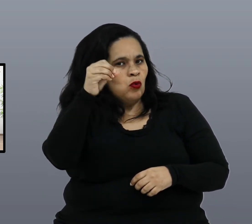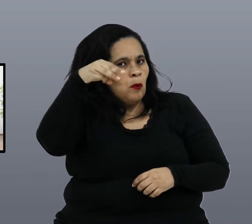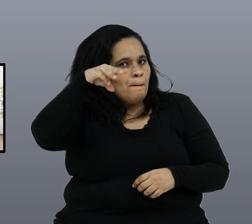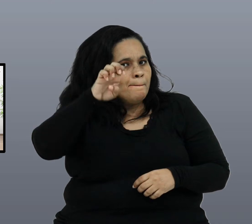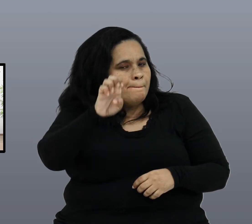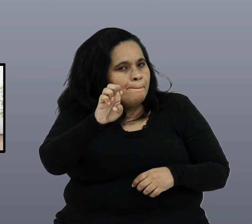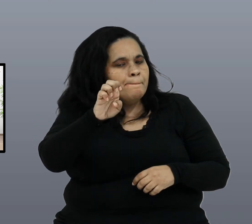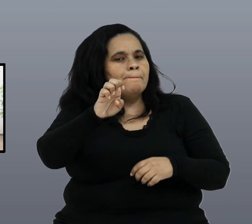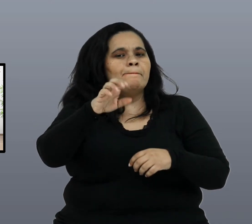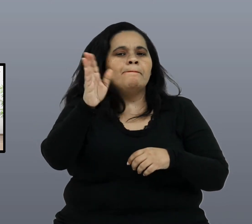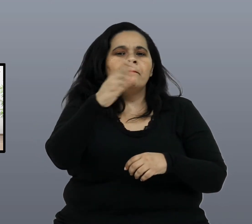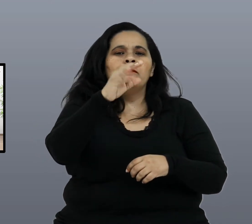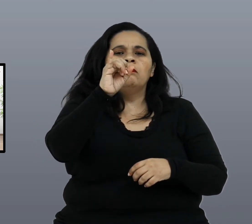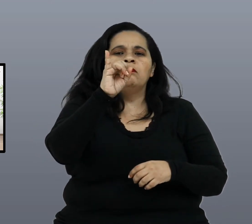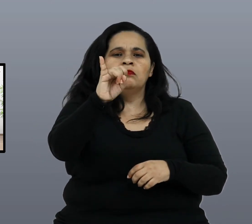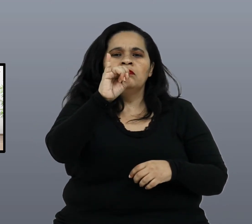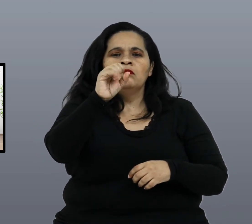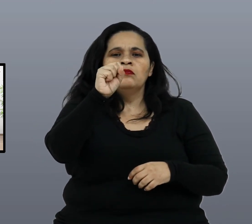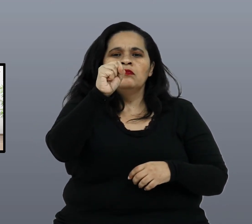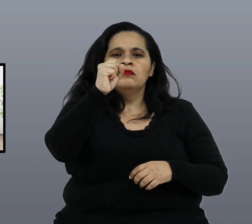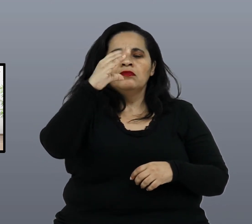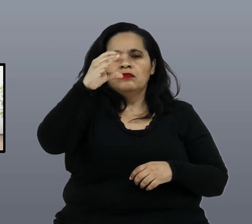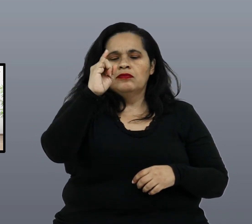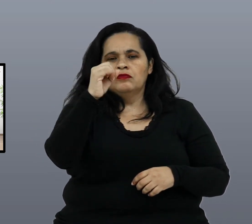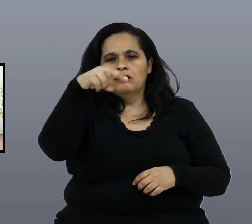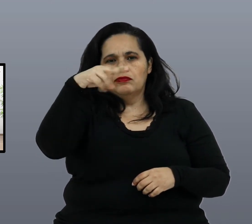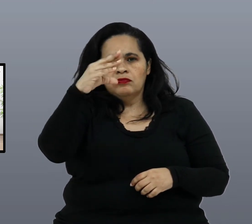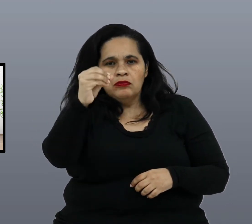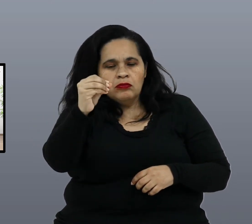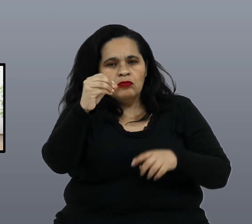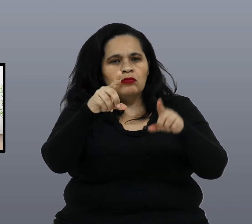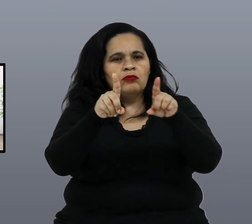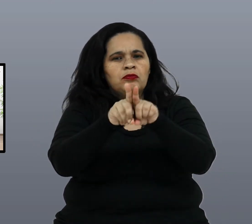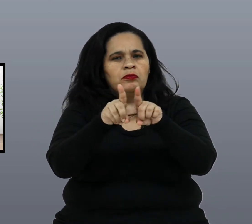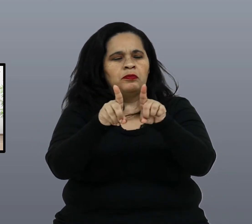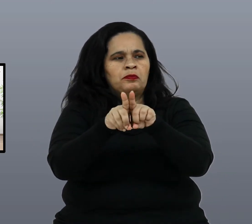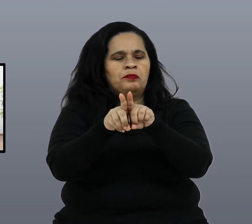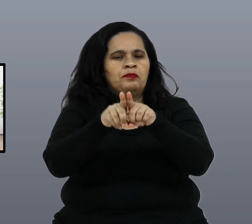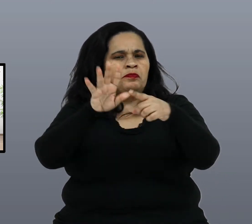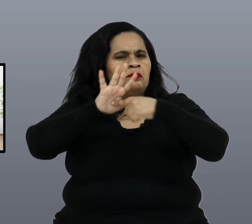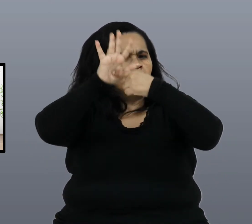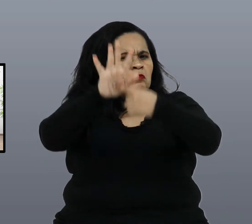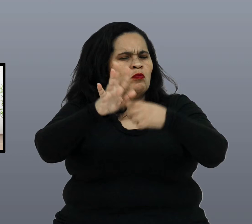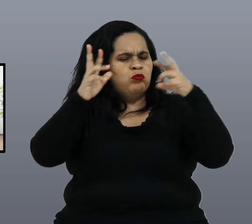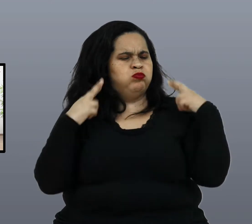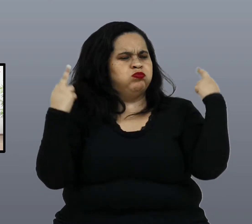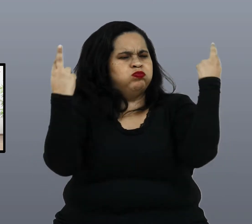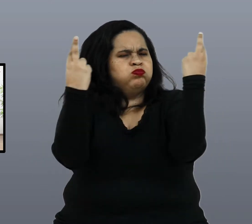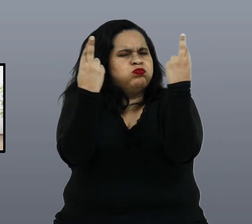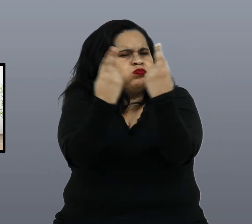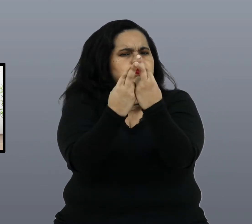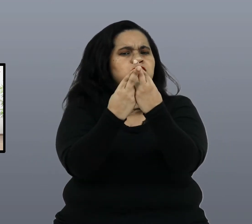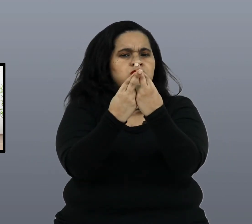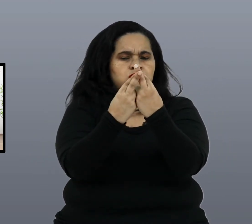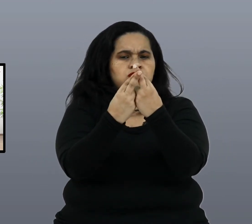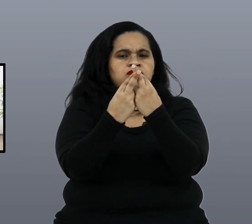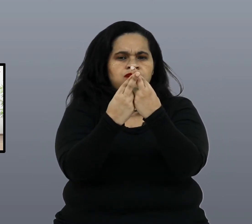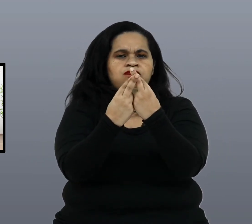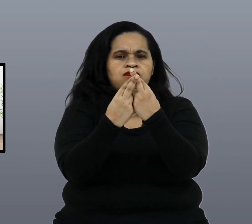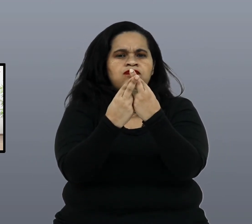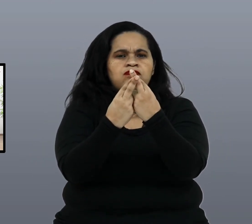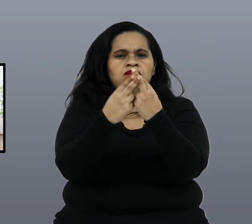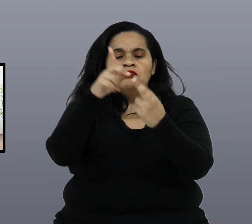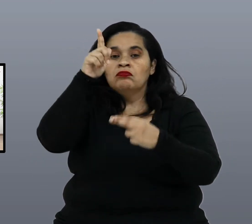Né? E assim, o império grego foi dividido entre esses